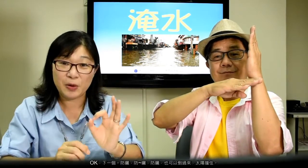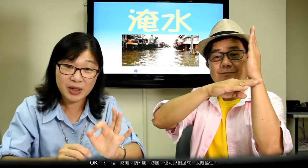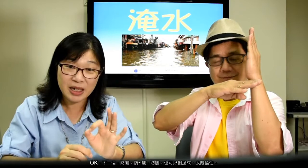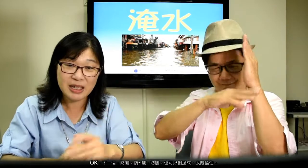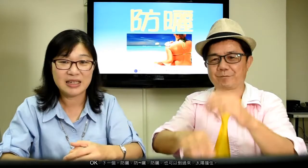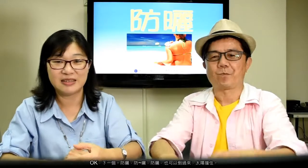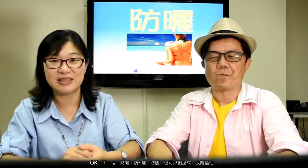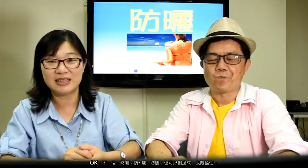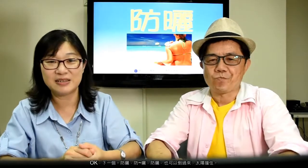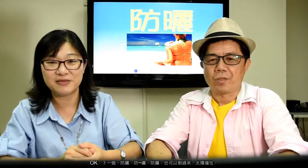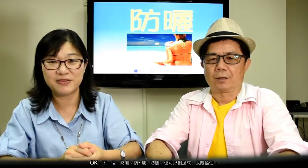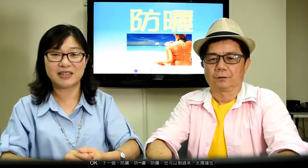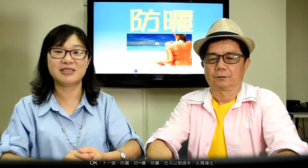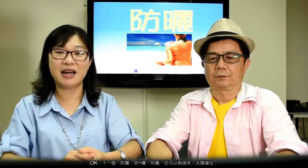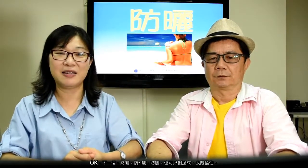OK， 好，下一个防晒，